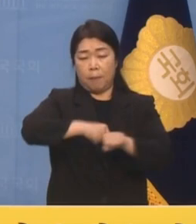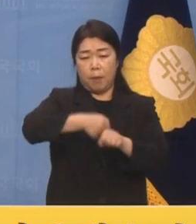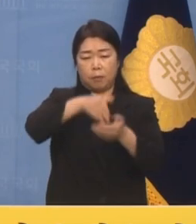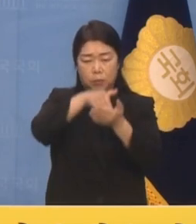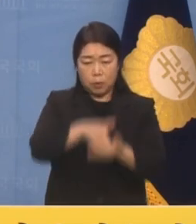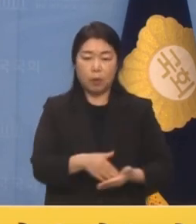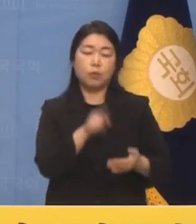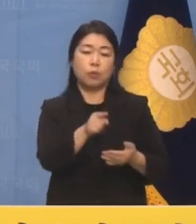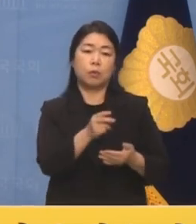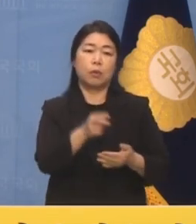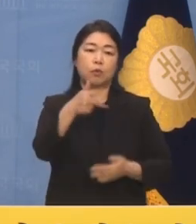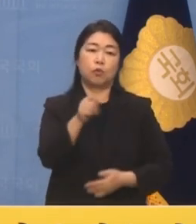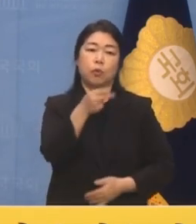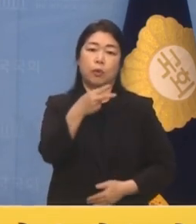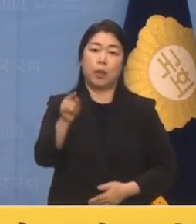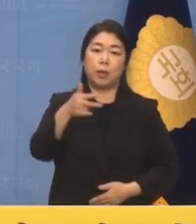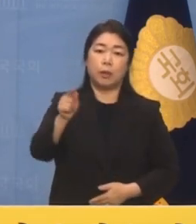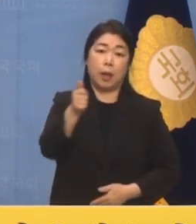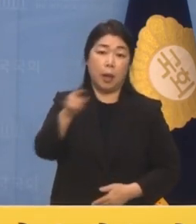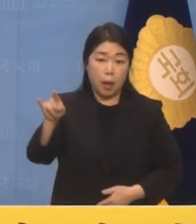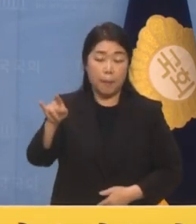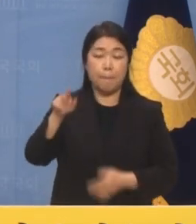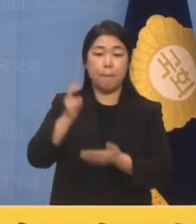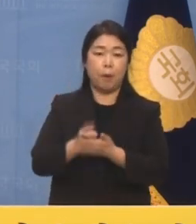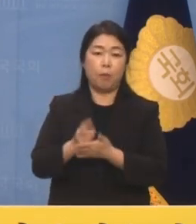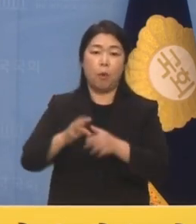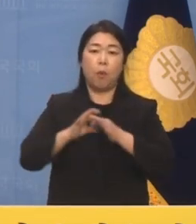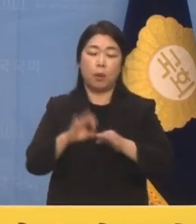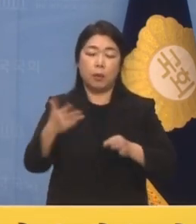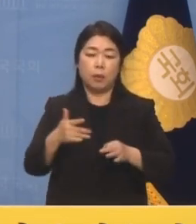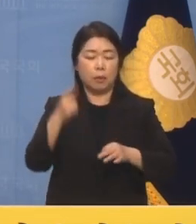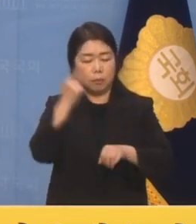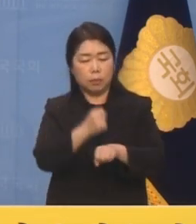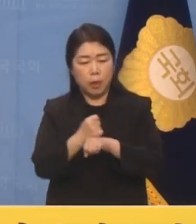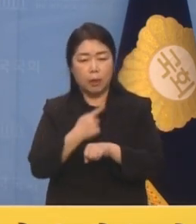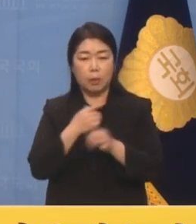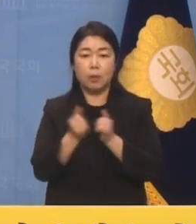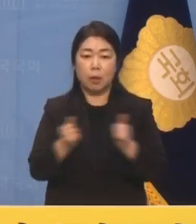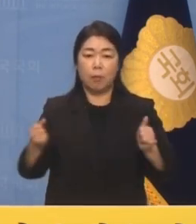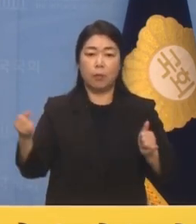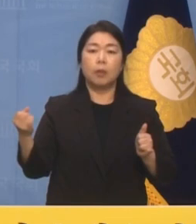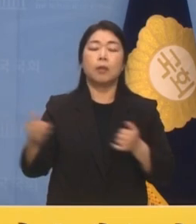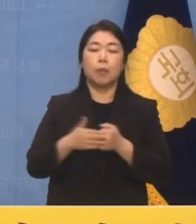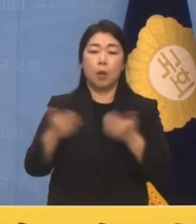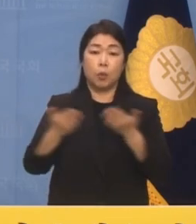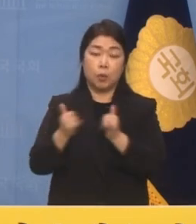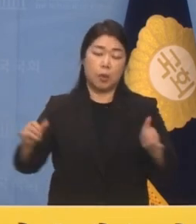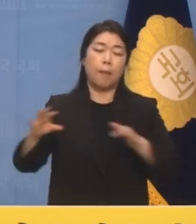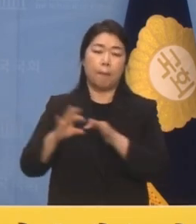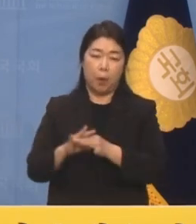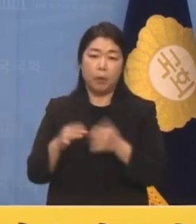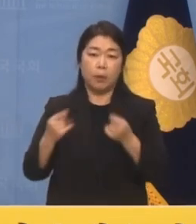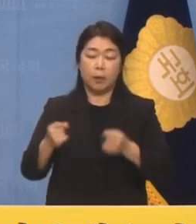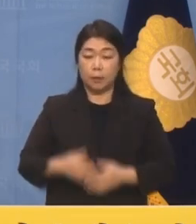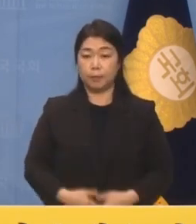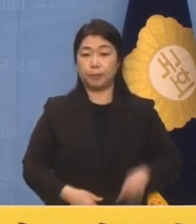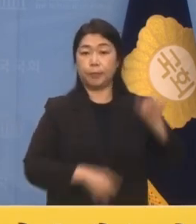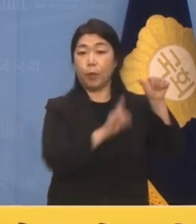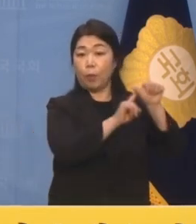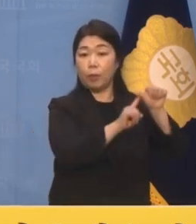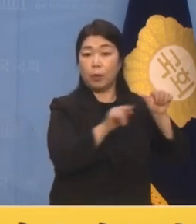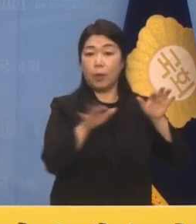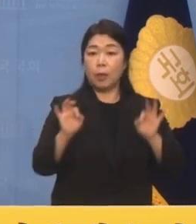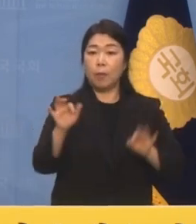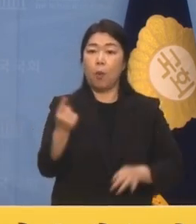투쟁 그리고 노동과의 연대를 아끼지 않은 분이라 말씀드릴 수 있을 것 같습니다. 비례 5번 김호김